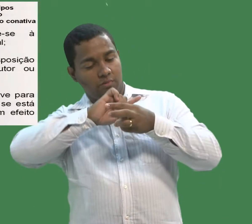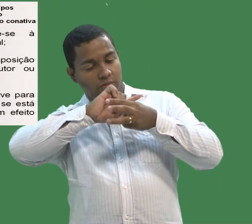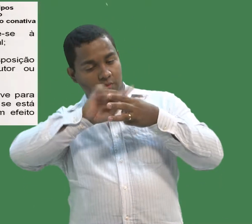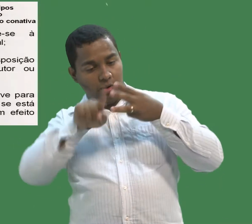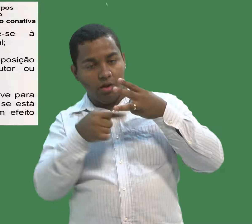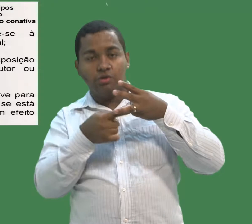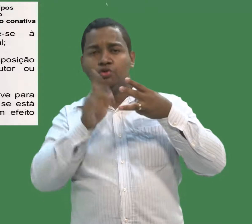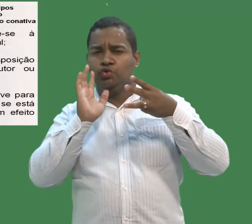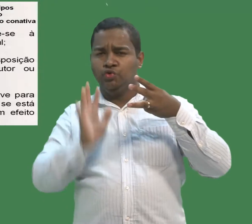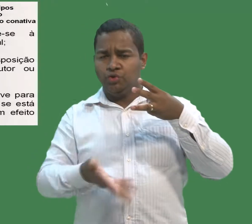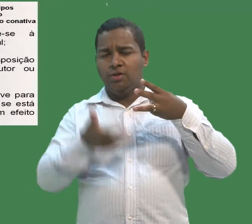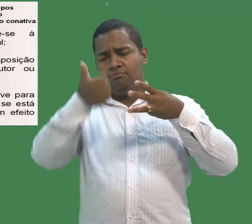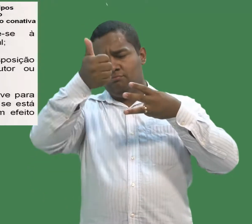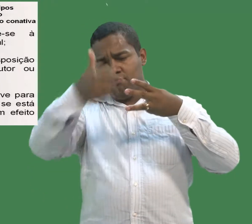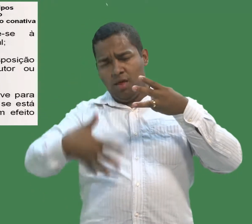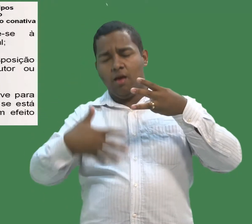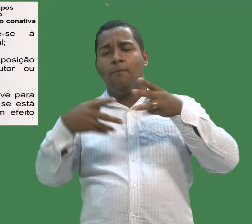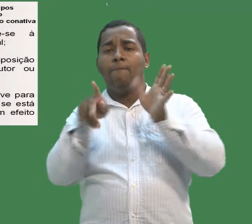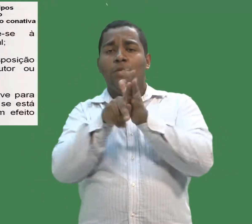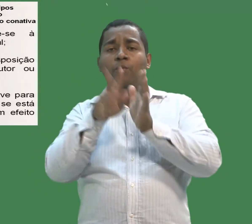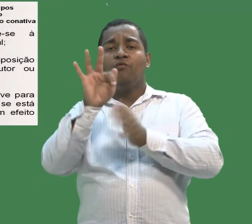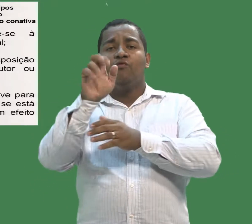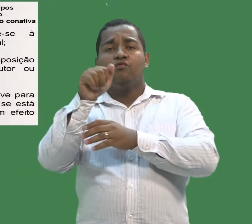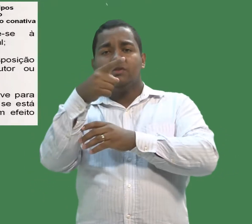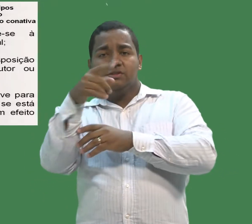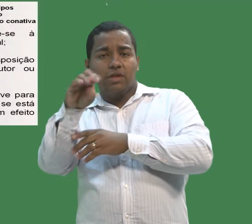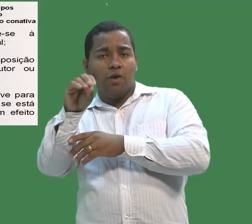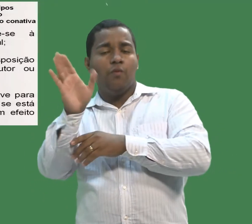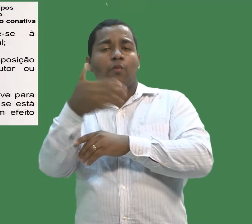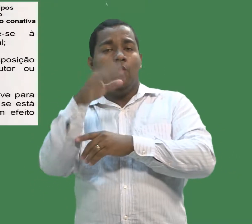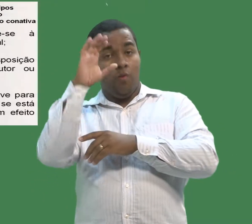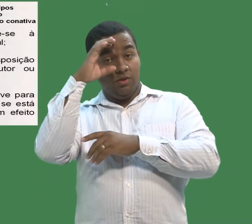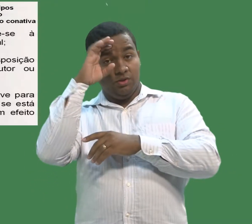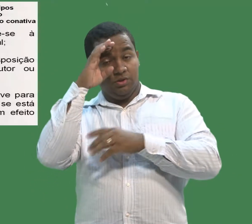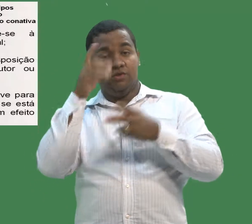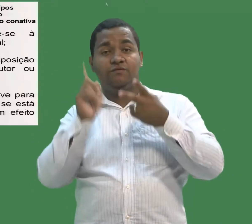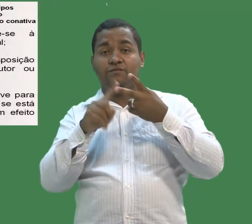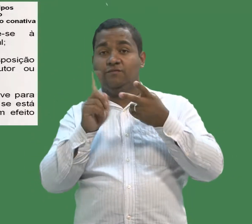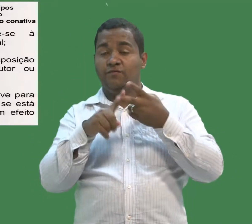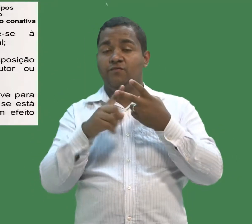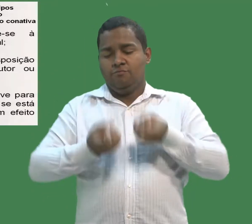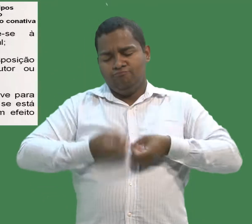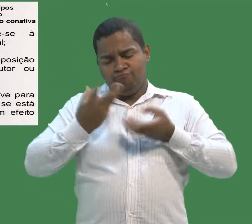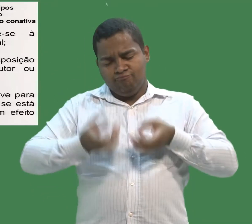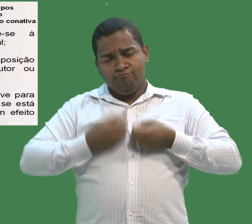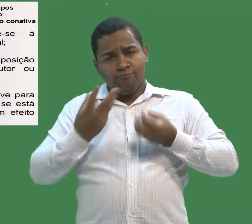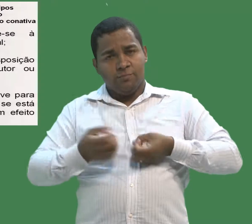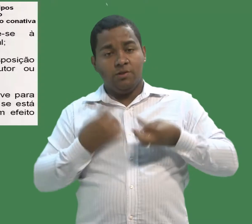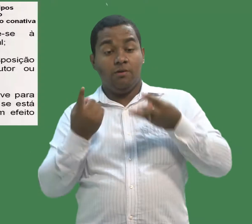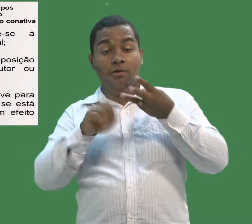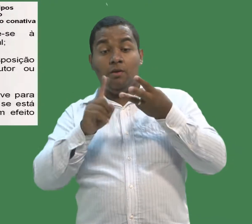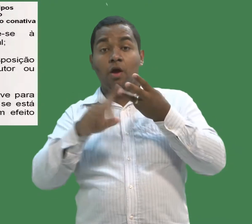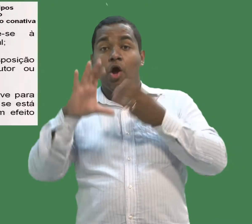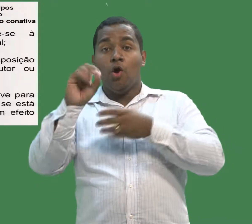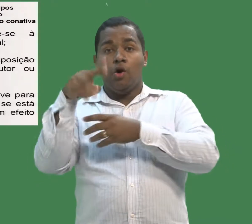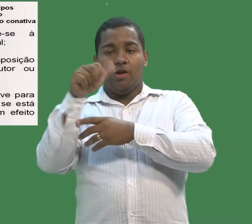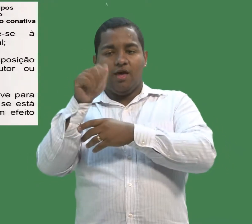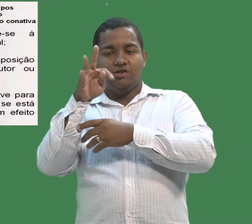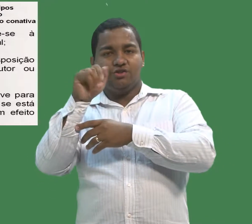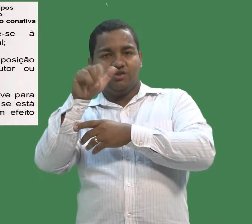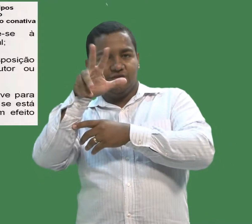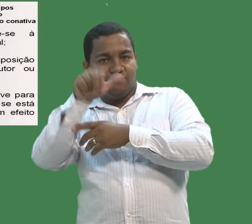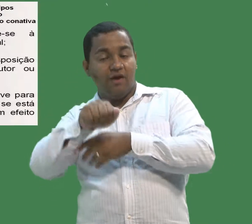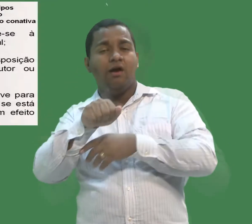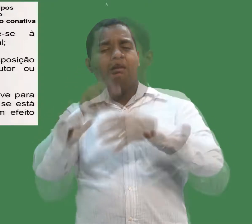função cognitiva; a segunda, a função expressiva; e a terceira, a função conativa. Vamos a cada uma delas, o